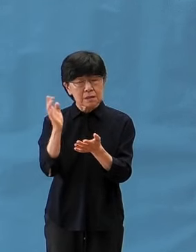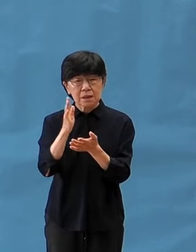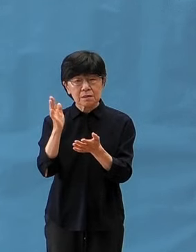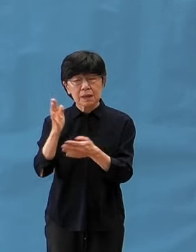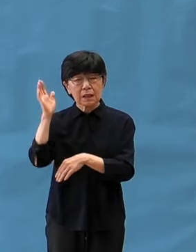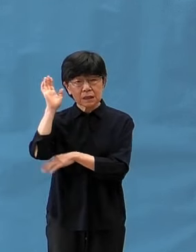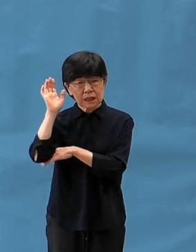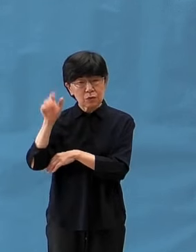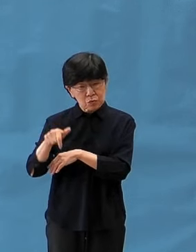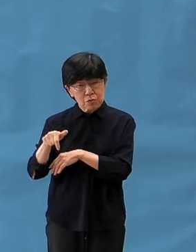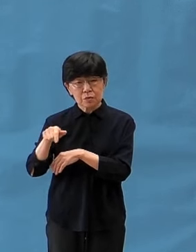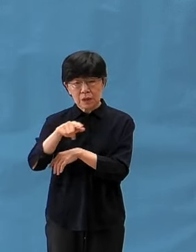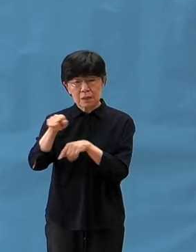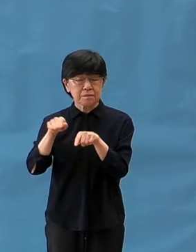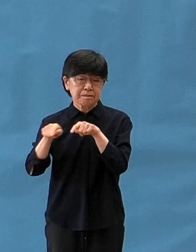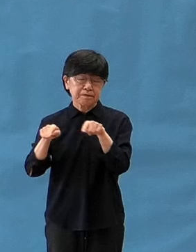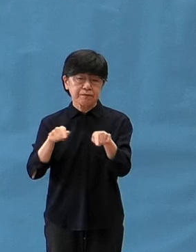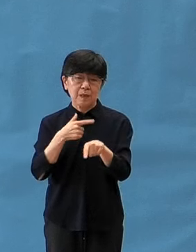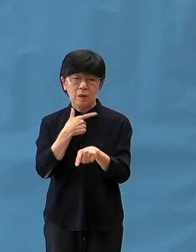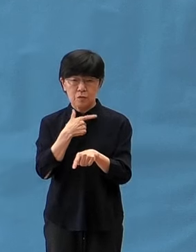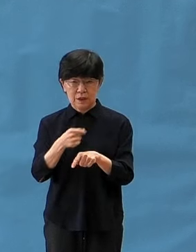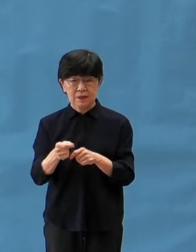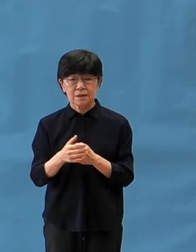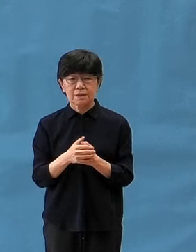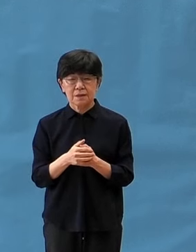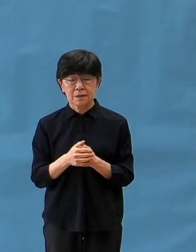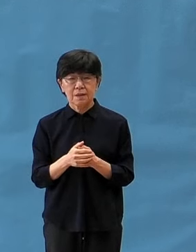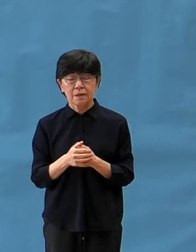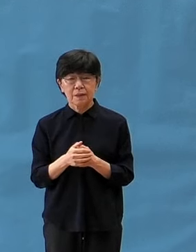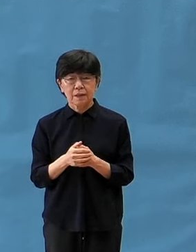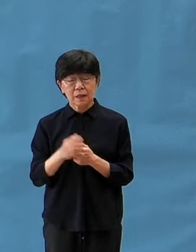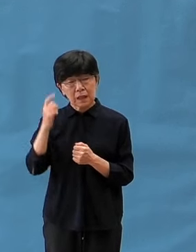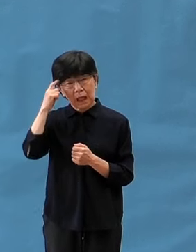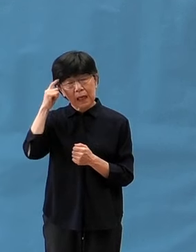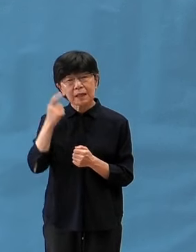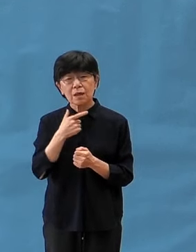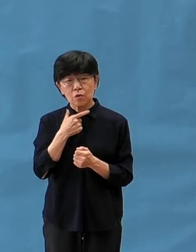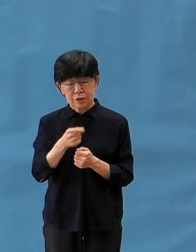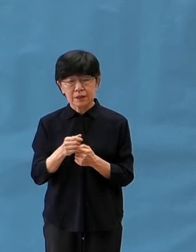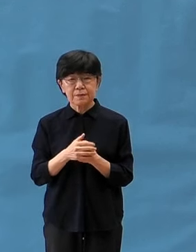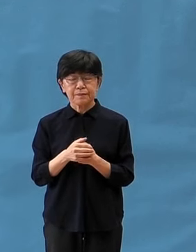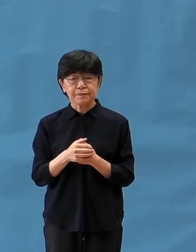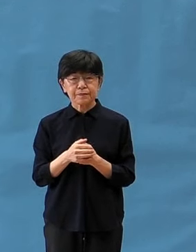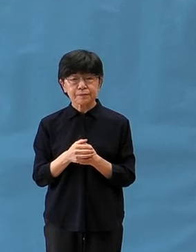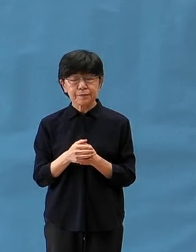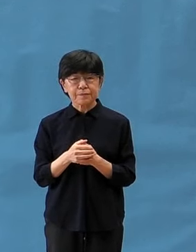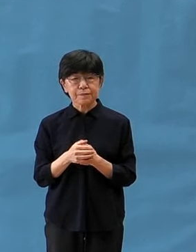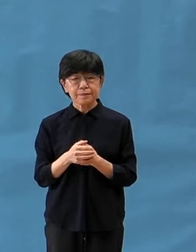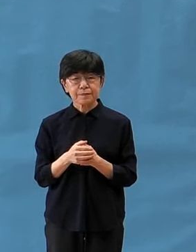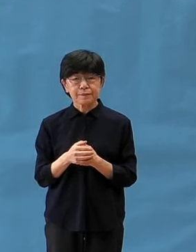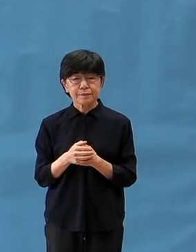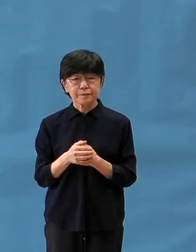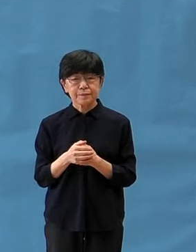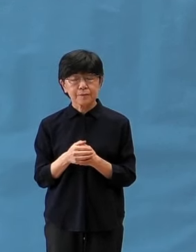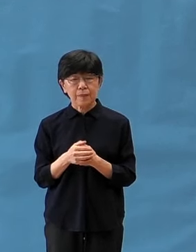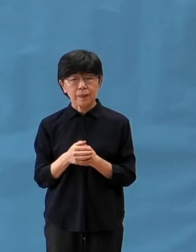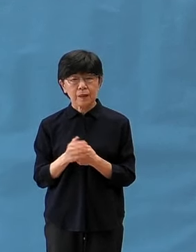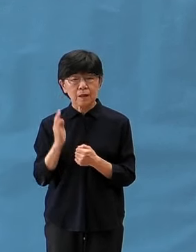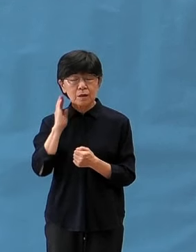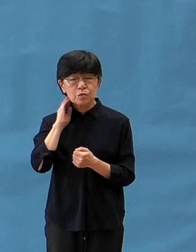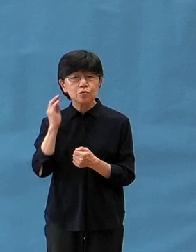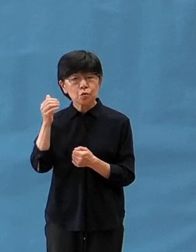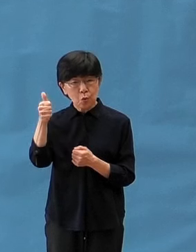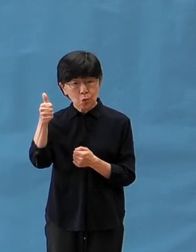中で仕切ってもらうと。いうこと。まあ、強力なっていうのは難しいと思いますけど、まあ、総理大臣がちゃん